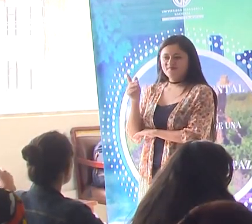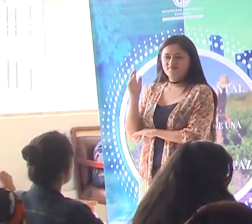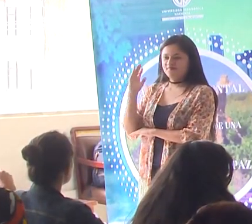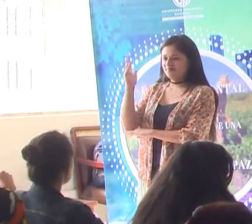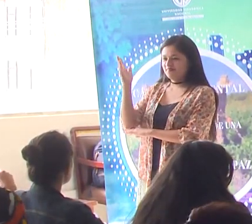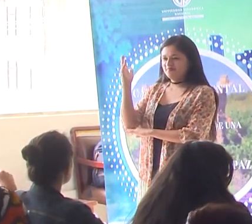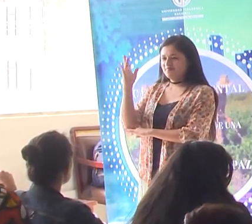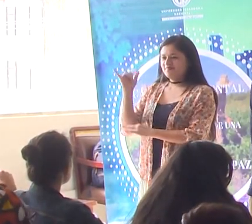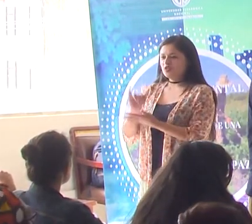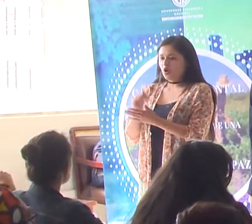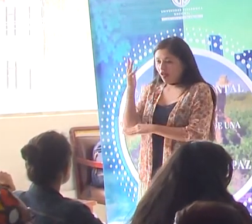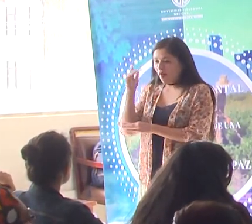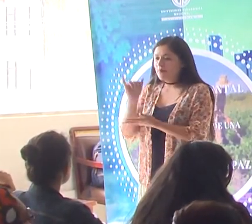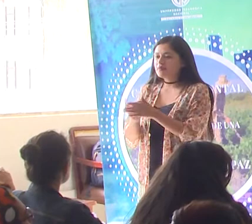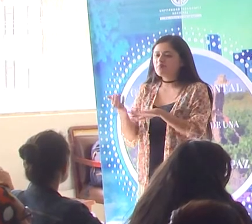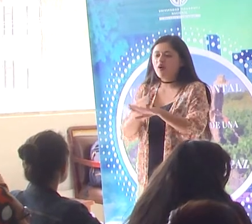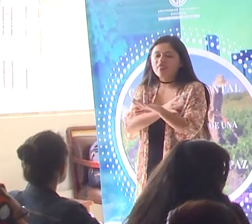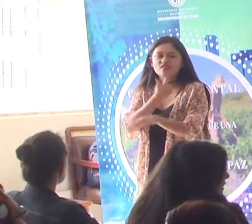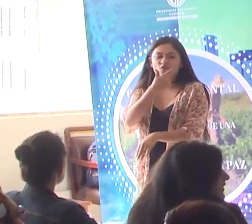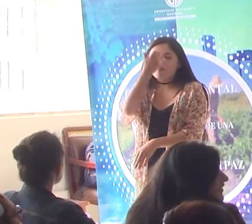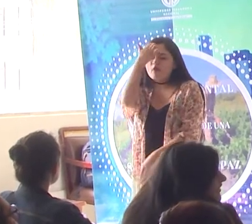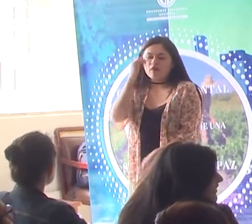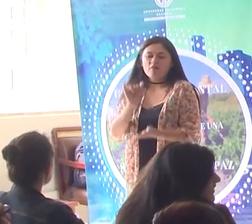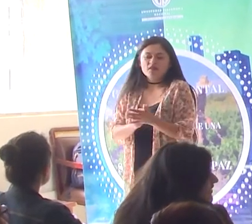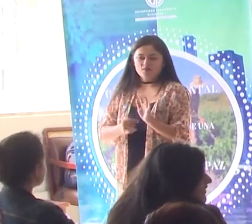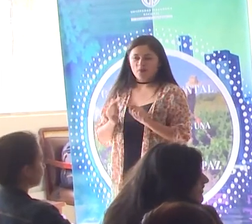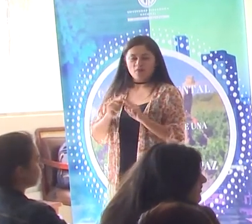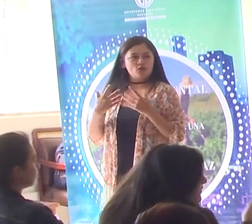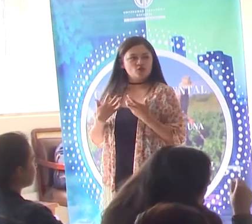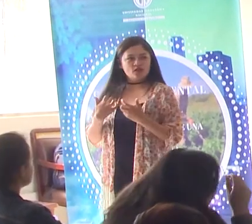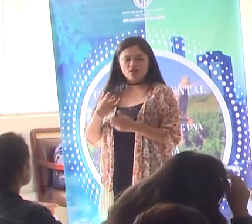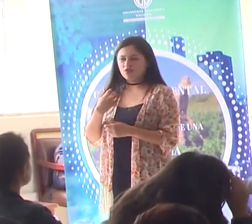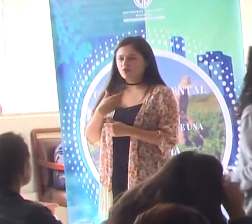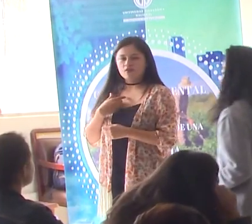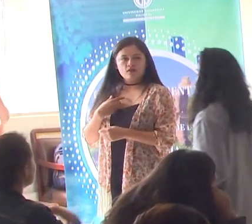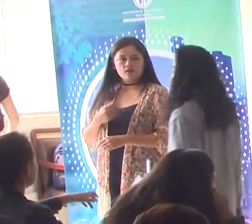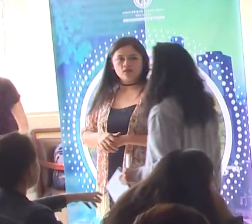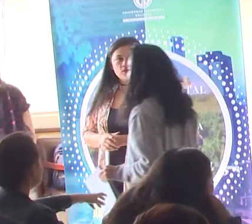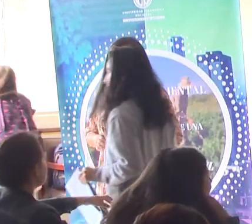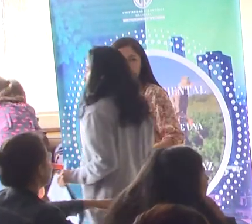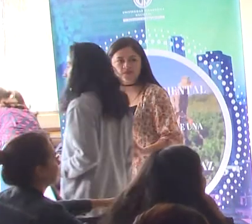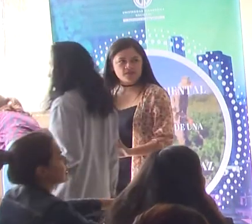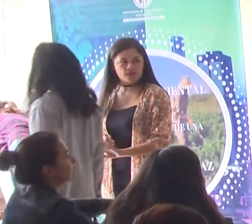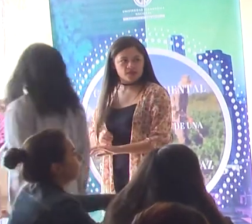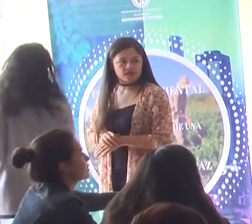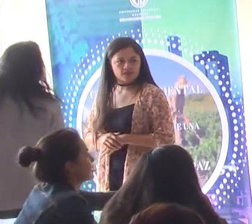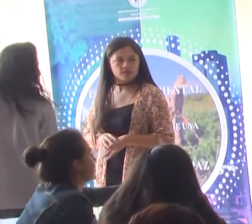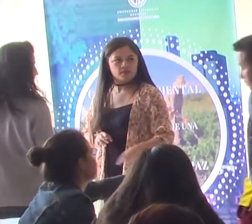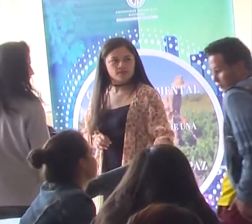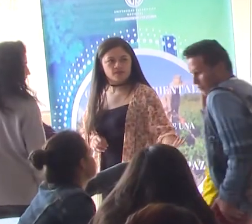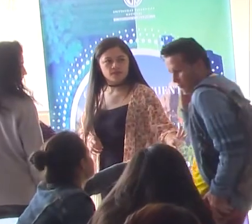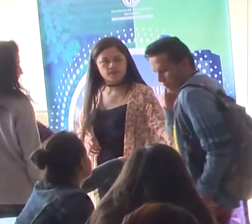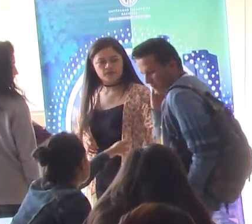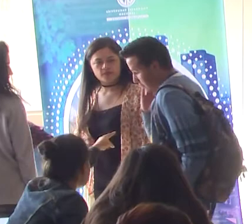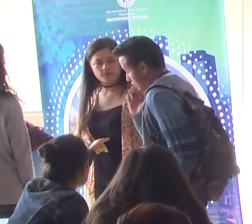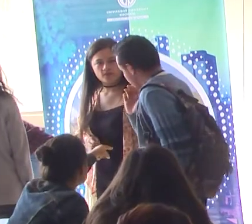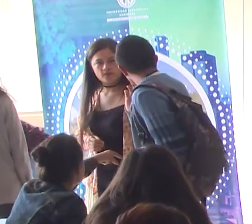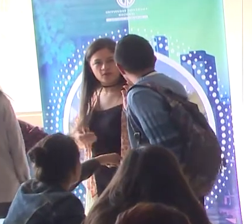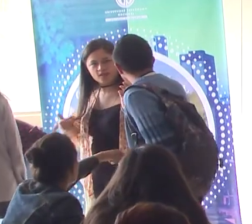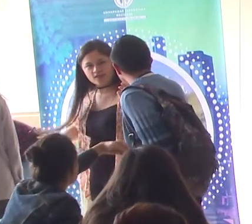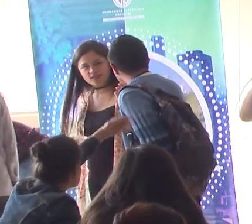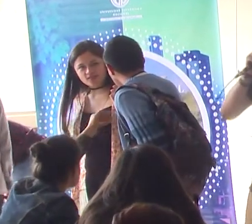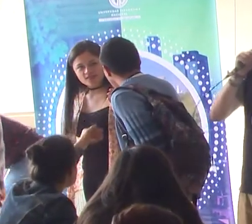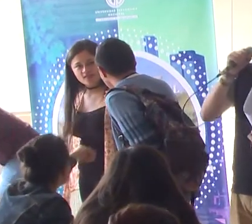pero tal vez con otras palabras estaba averiguando a ver si me compraba un lotecito un lotecito pues que ya una